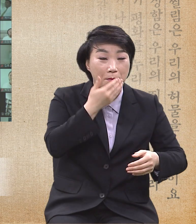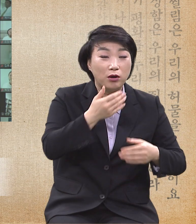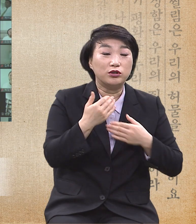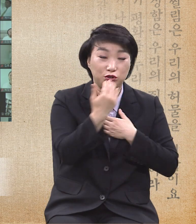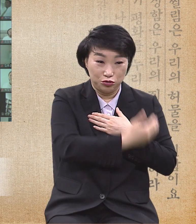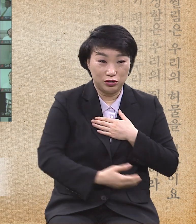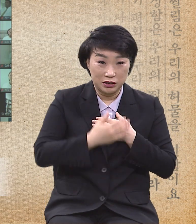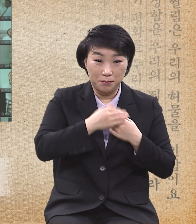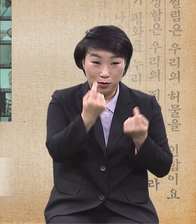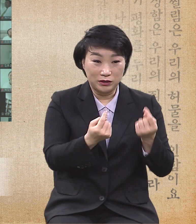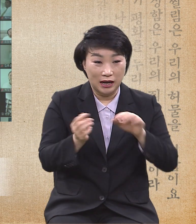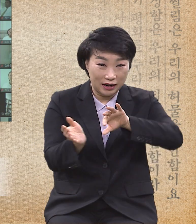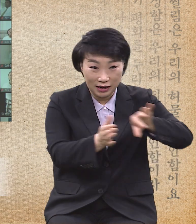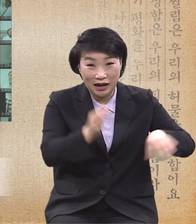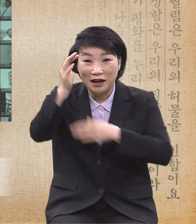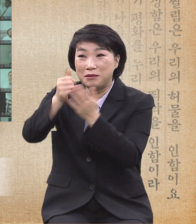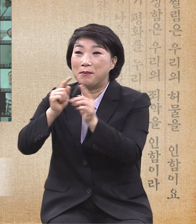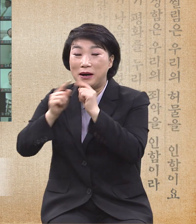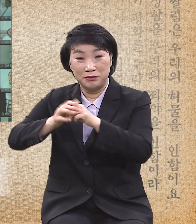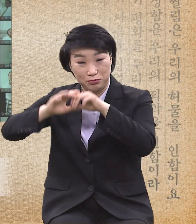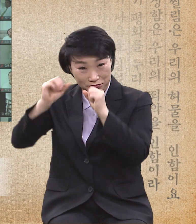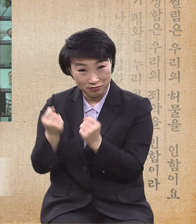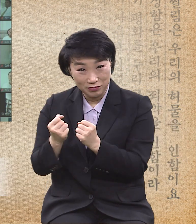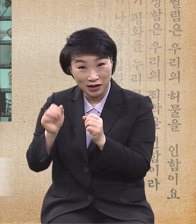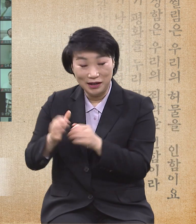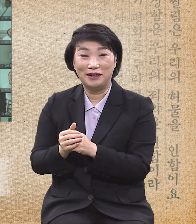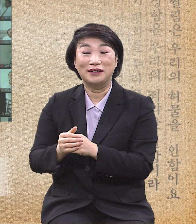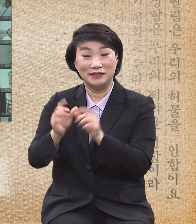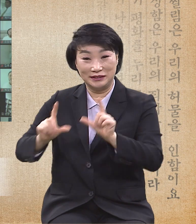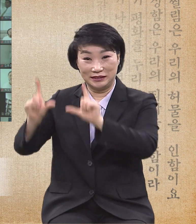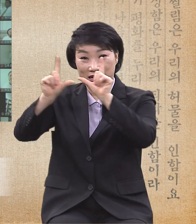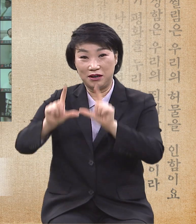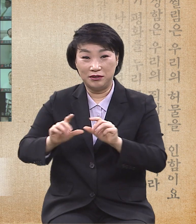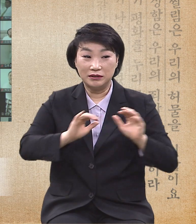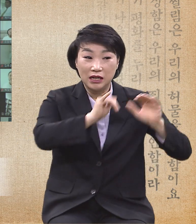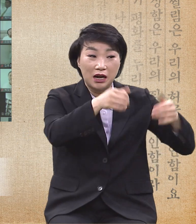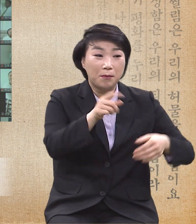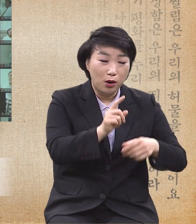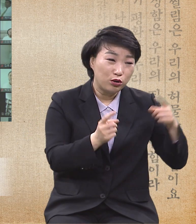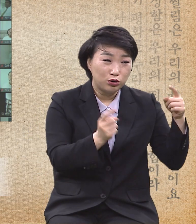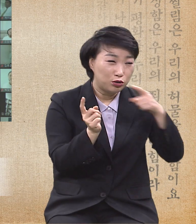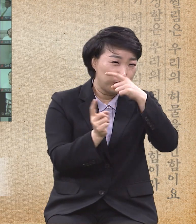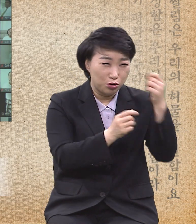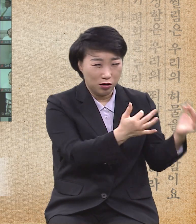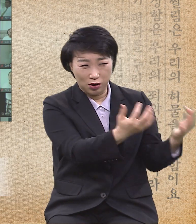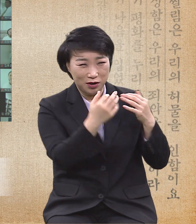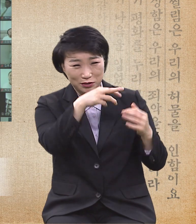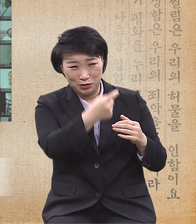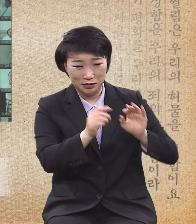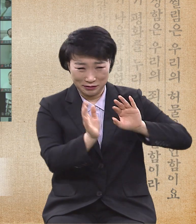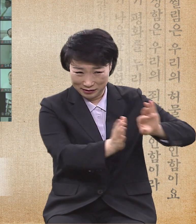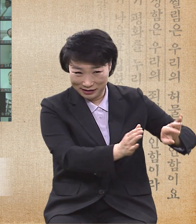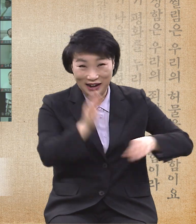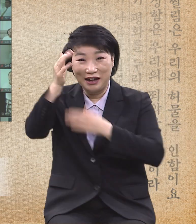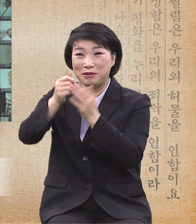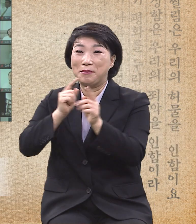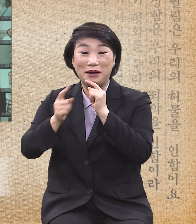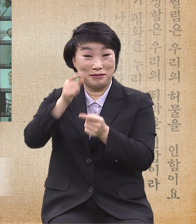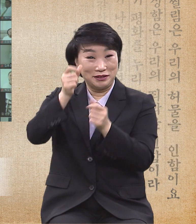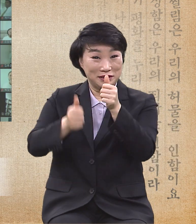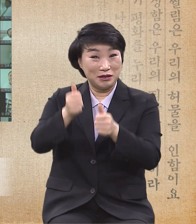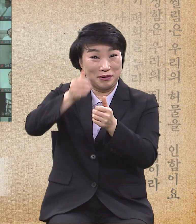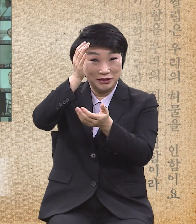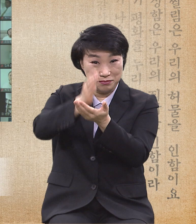말씀을 우선하며 순종해서 살면서 세상의 어떠한 유혹이 와도 하나님 말씀을 시험하지